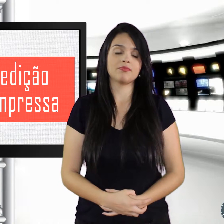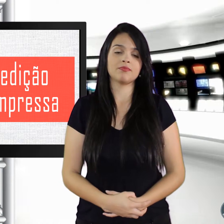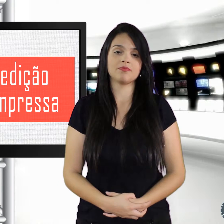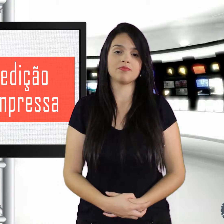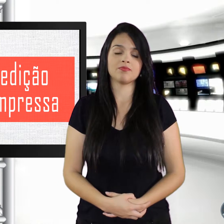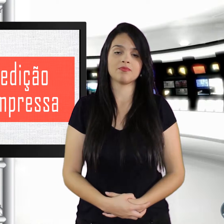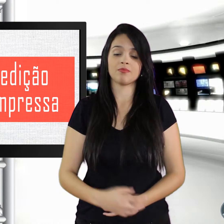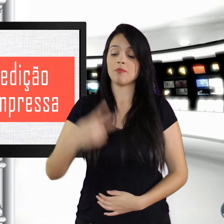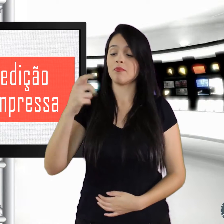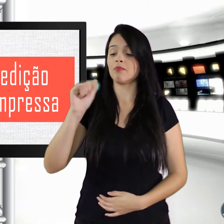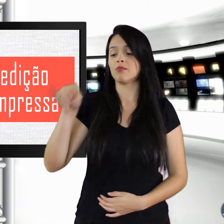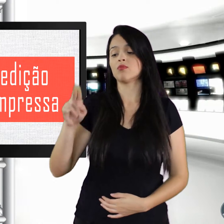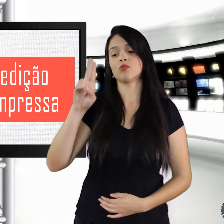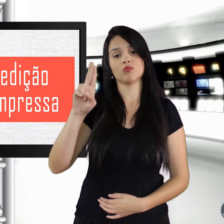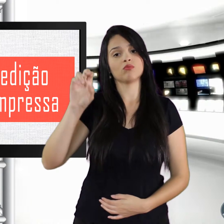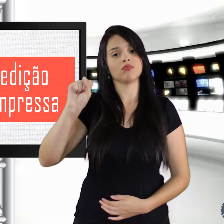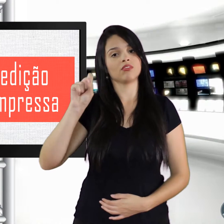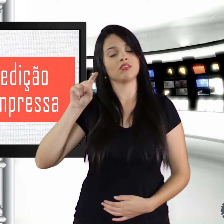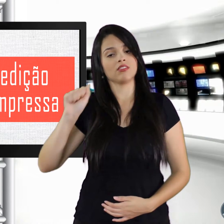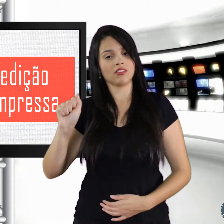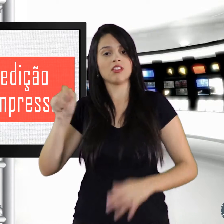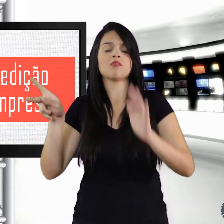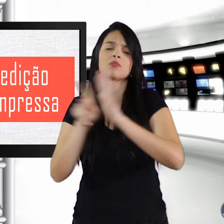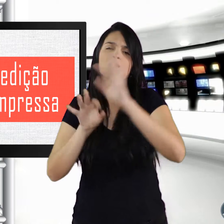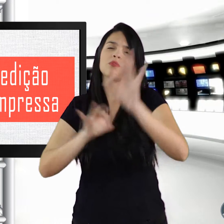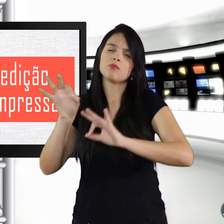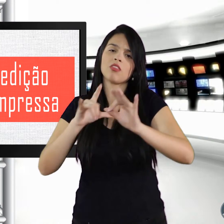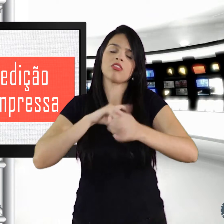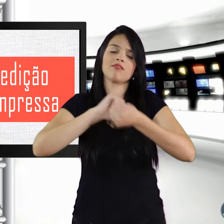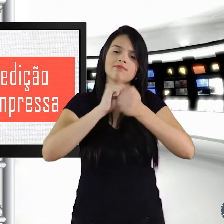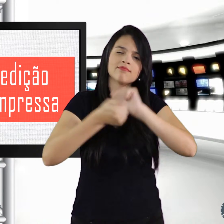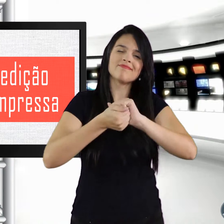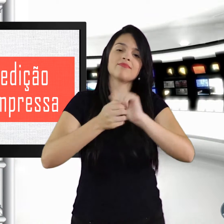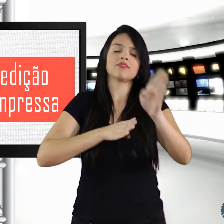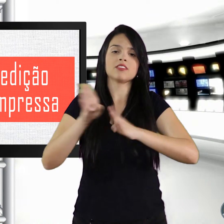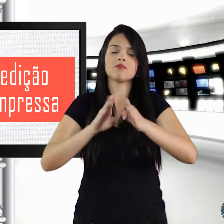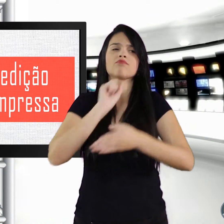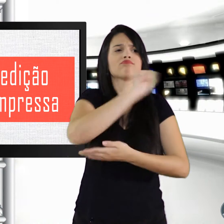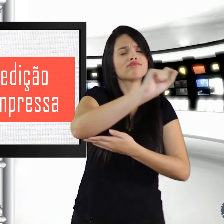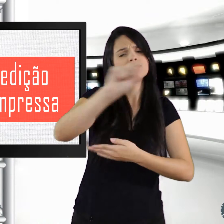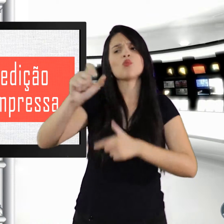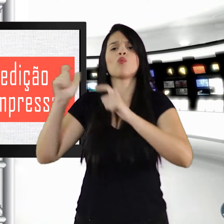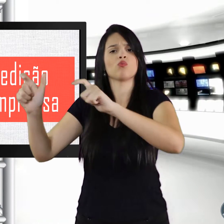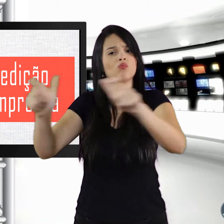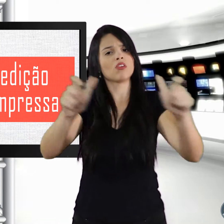A Paju S.A. está realizando projetos e obras de adequação para acessibilidade em grandes empreendimentos espalhados pelo